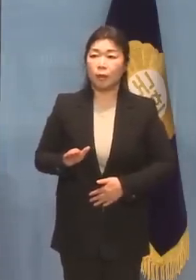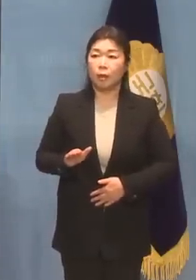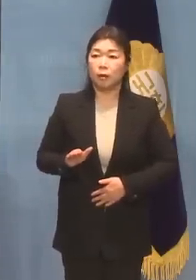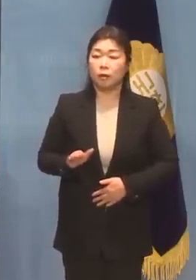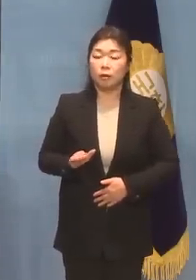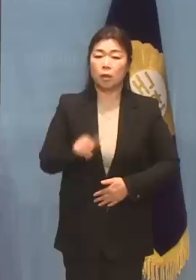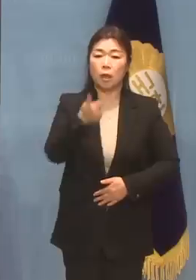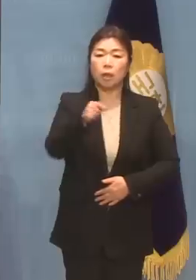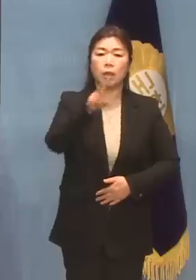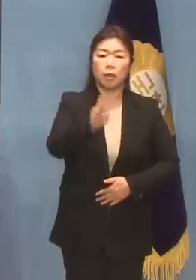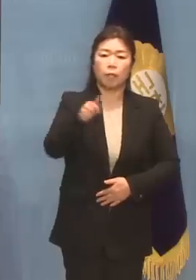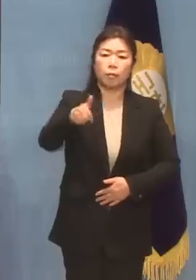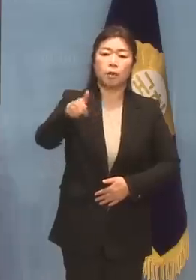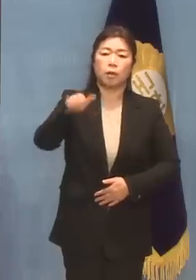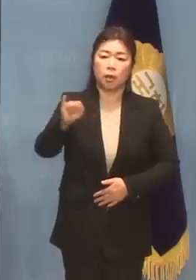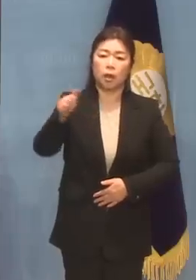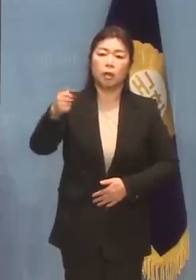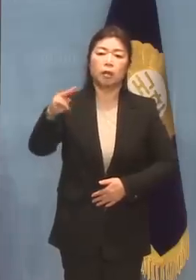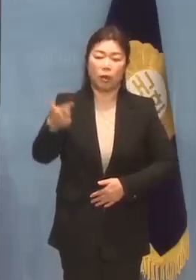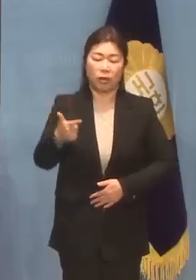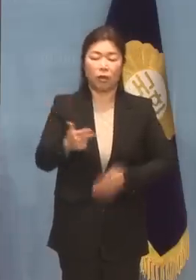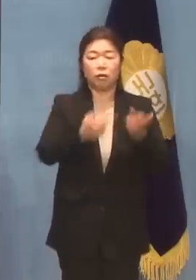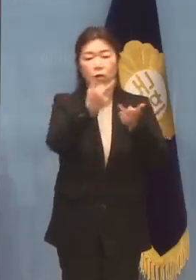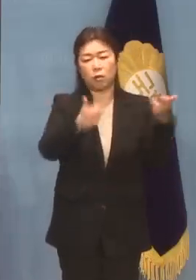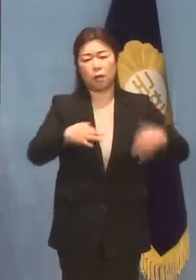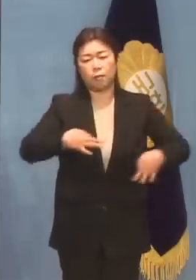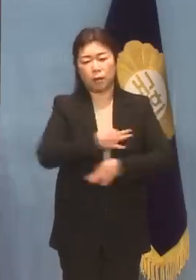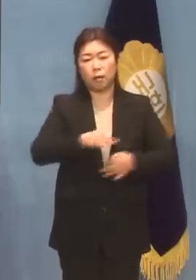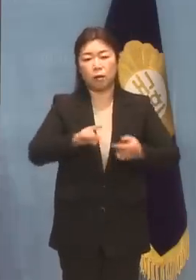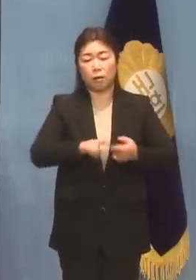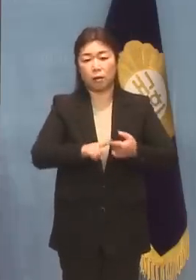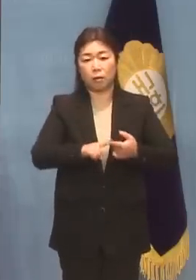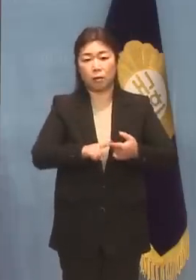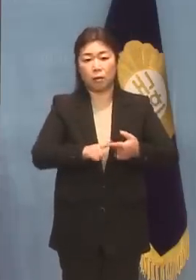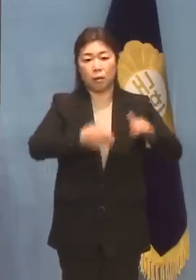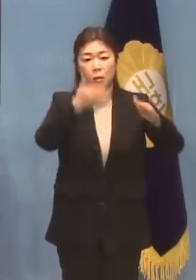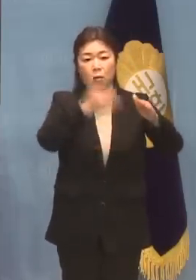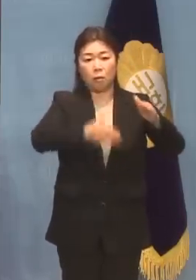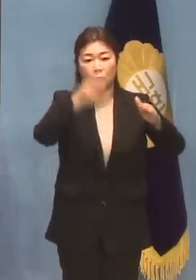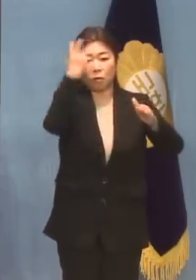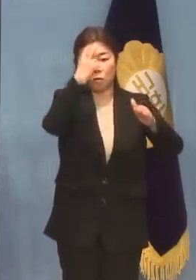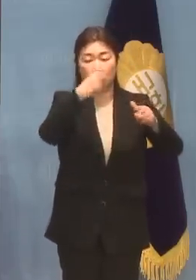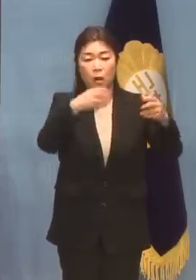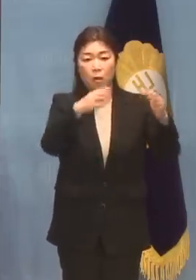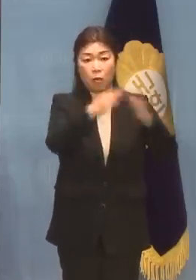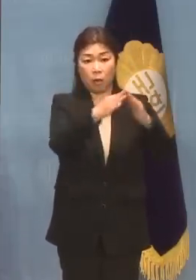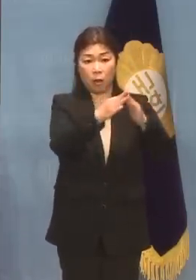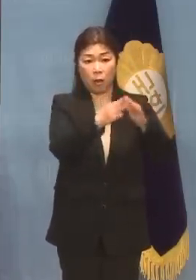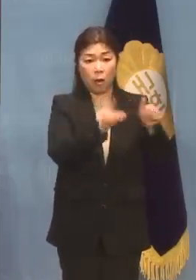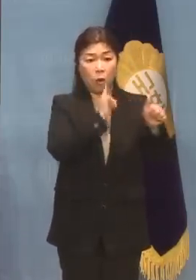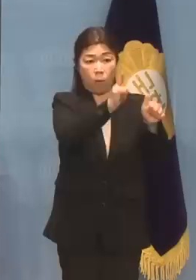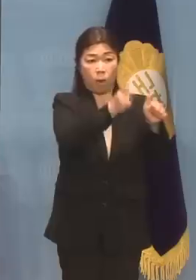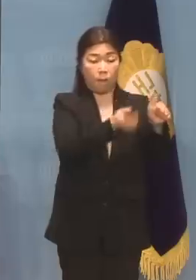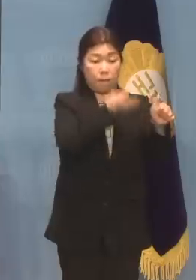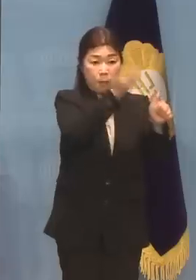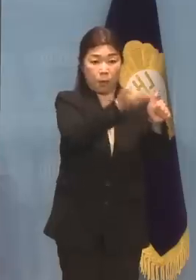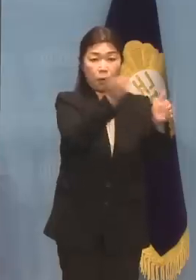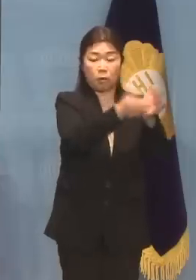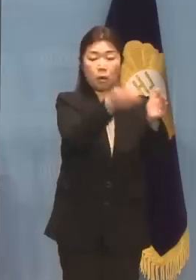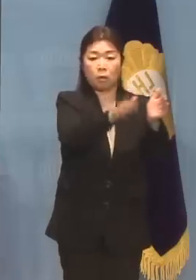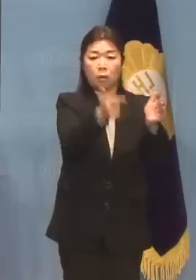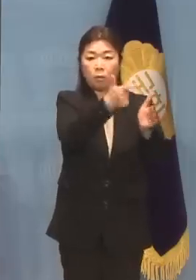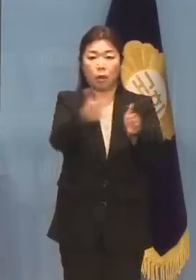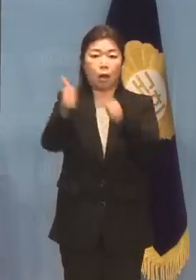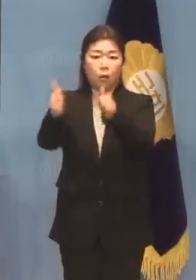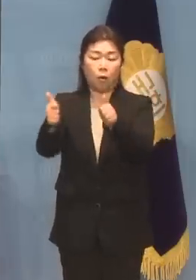그 김기현 형제 비리권에 대해서는 공수처에 고발을 했는데 현재 대검으로 넘어가 있다고 합니다.